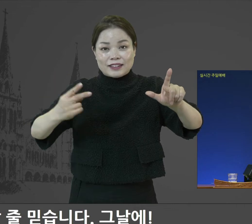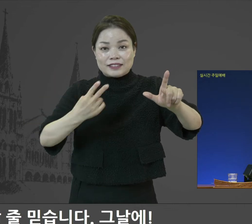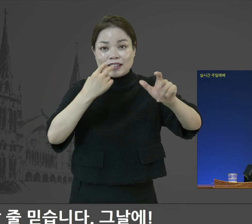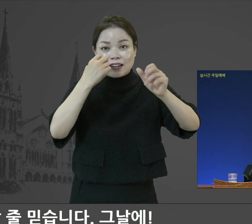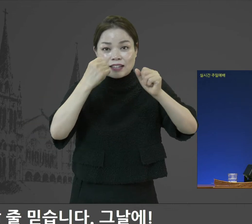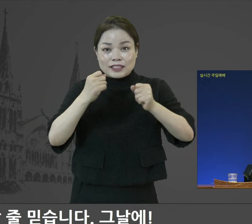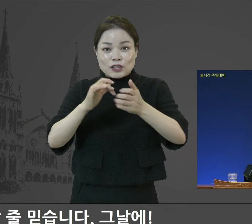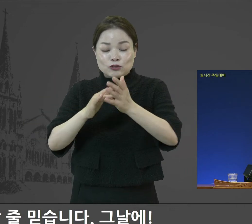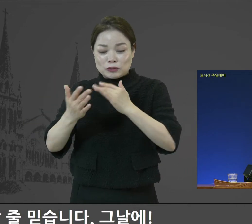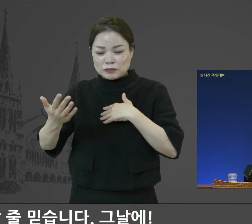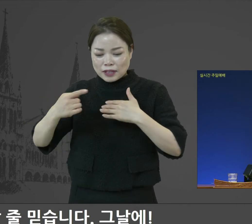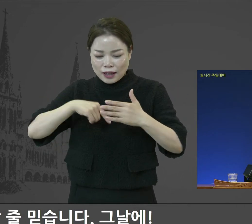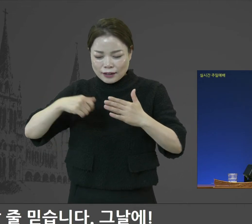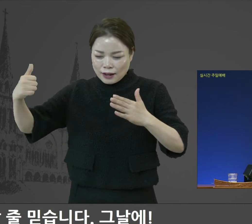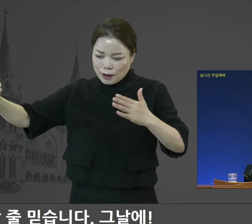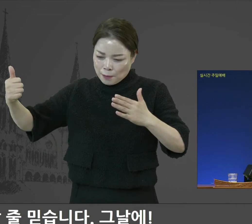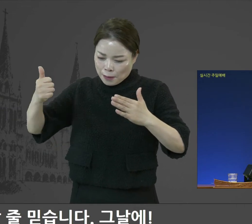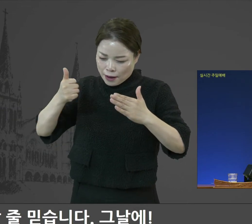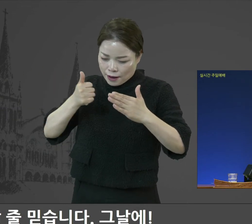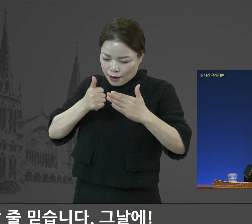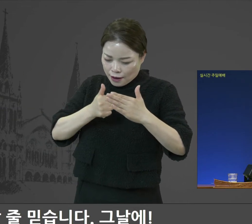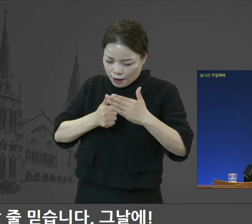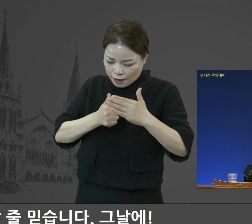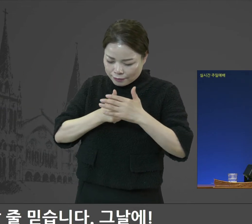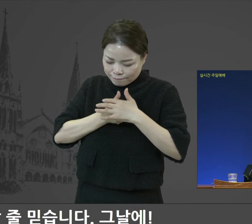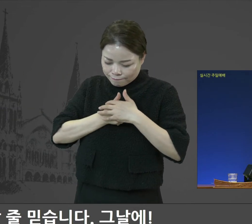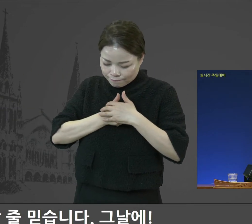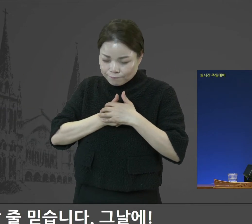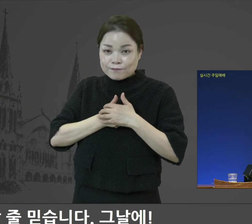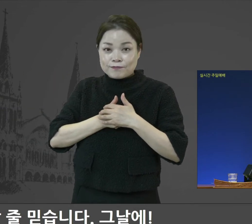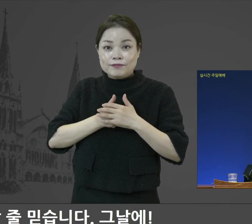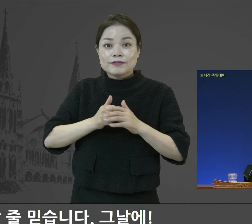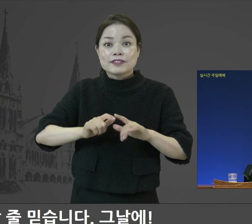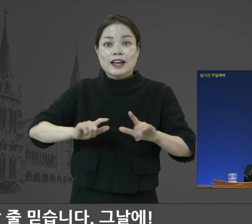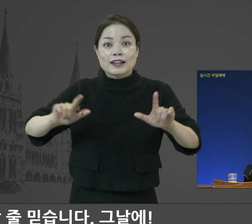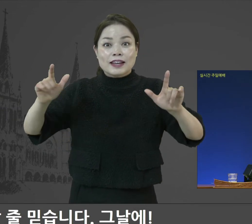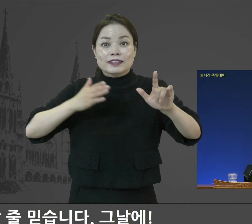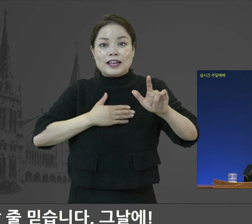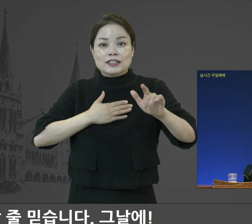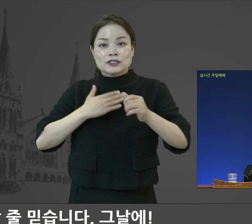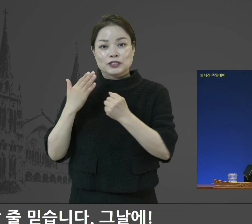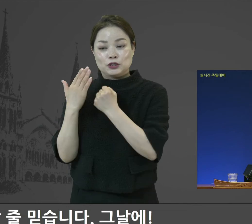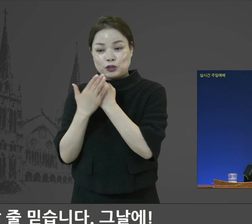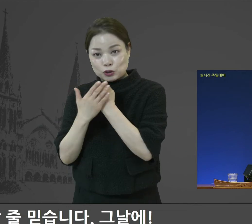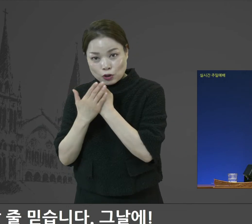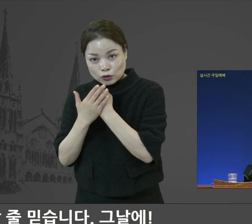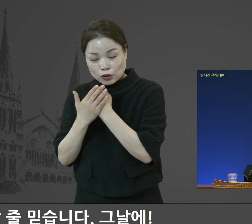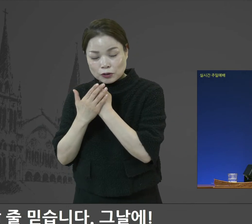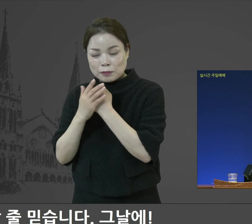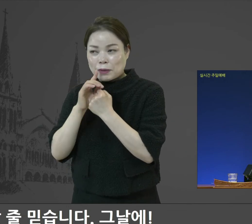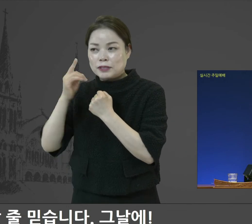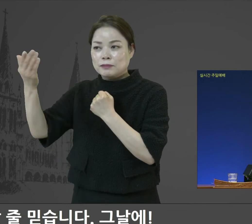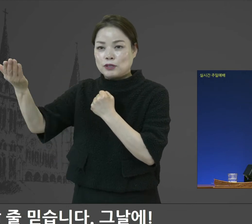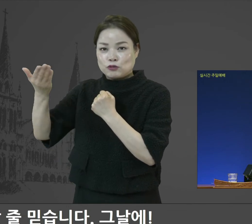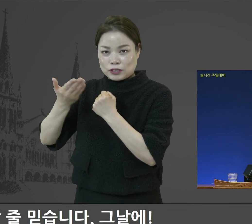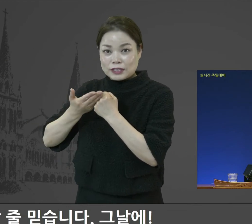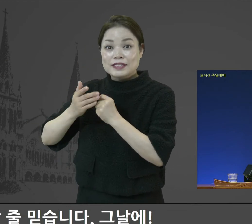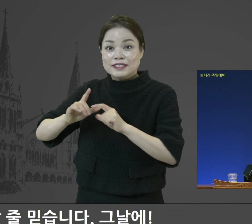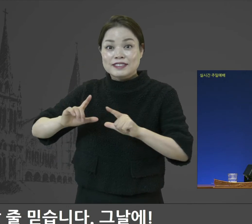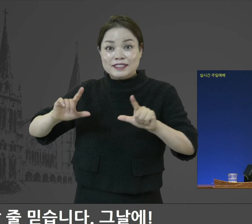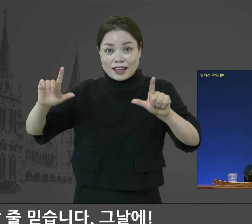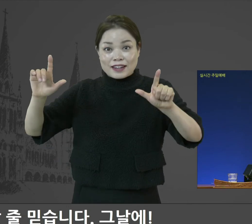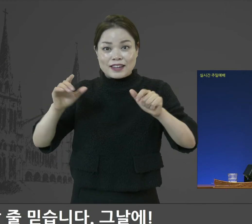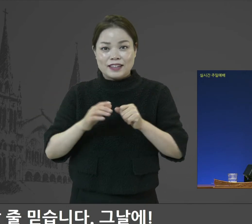살아생전에도 예수님이 내 안에 깊숙이 찾아오신 날에, 나를 위로하시고 붙드시고 말씀하시는 그날에,